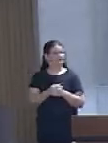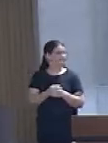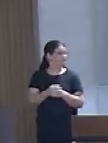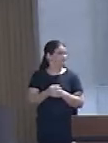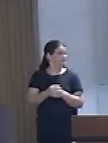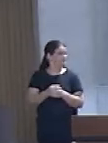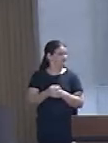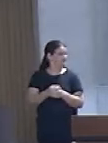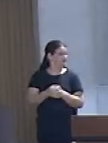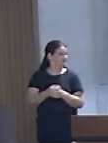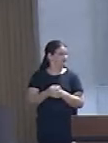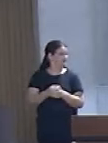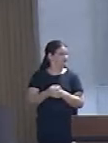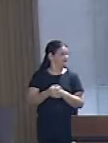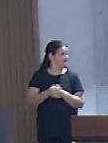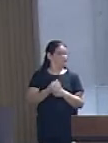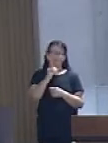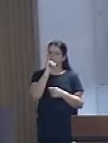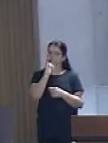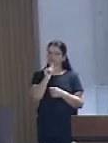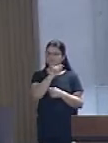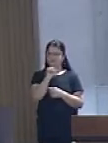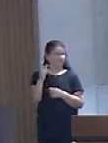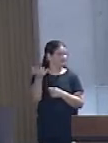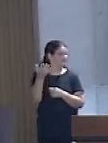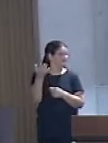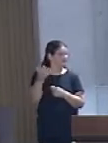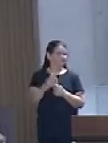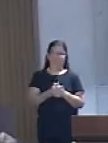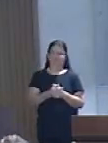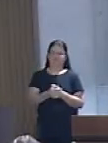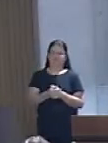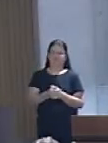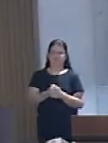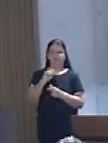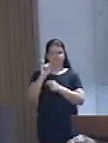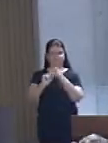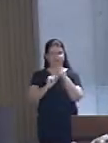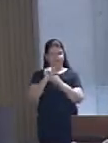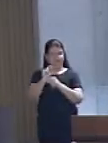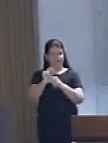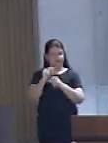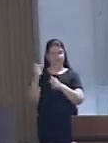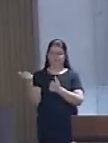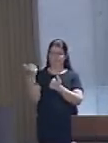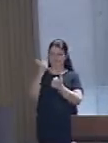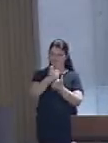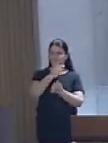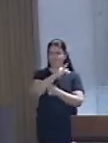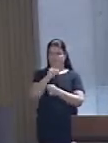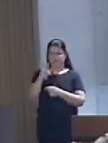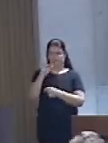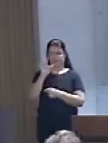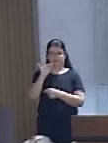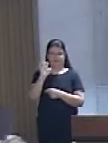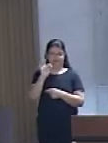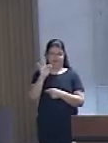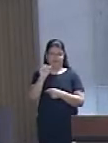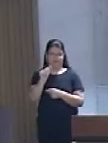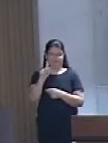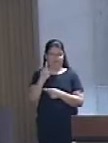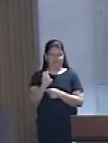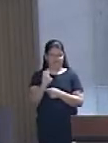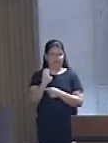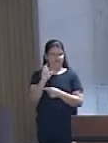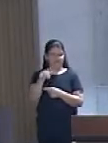quero dizer para vocês de que eu fui vice-presidente também da FETAP. Eu